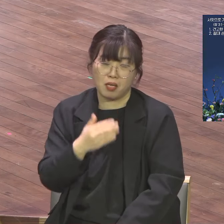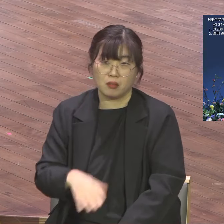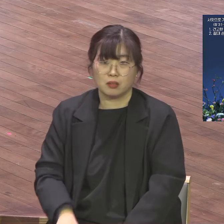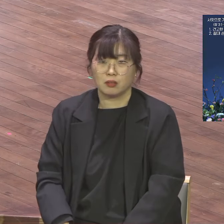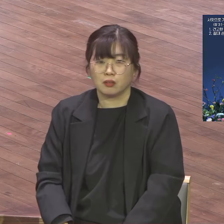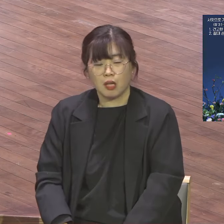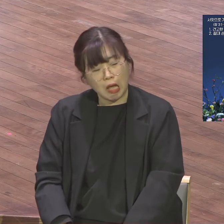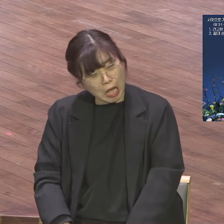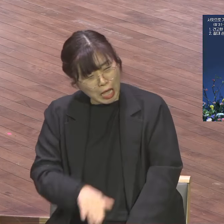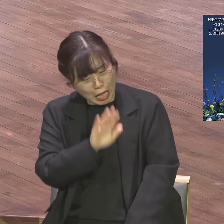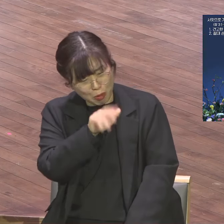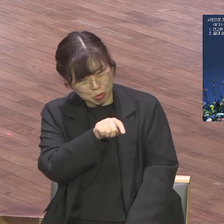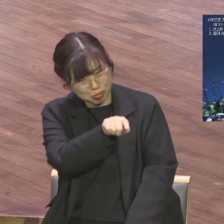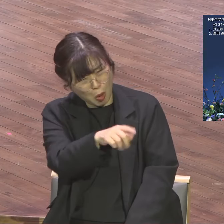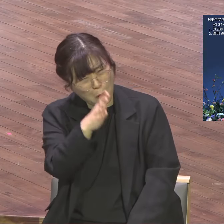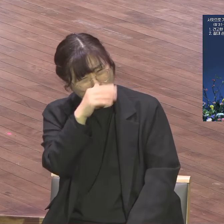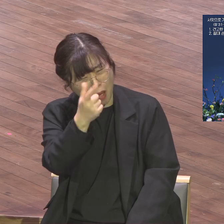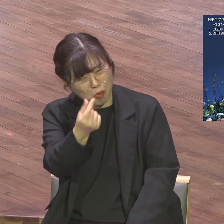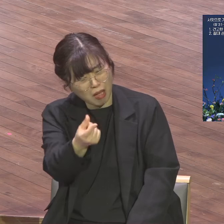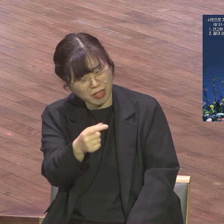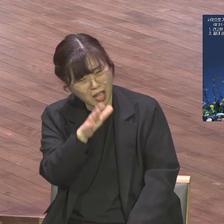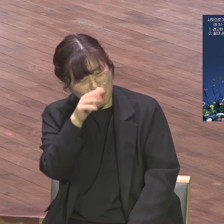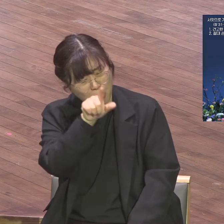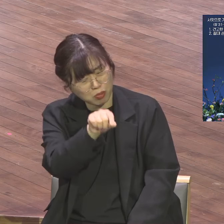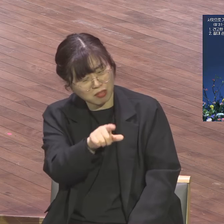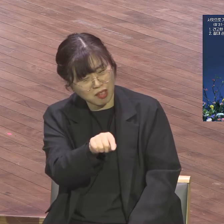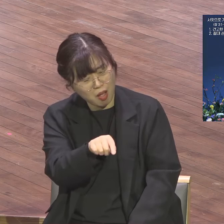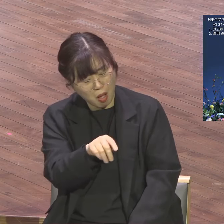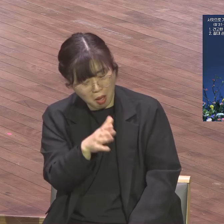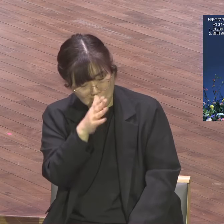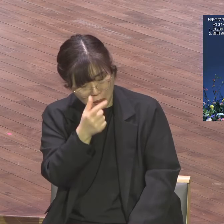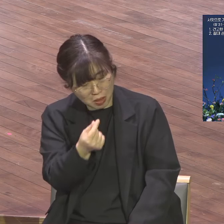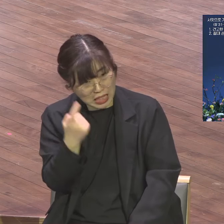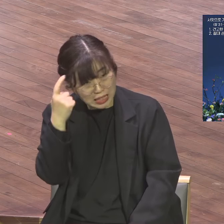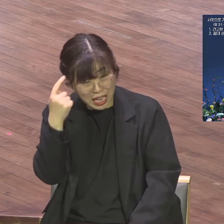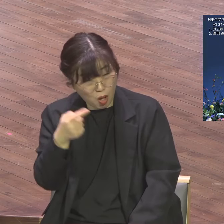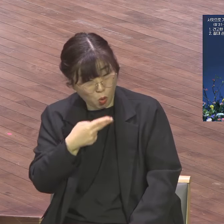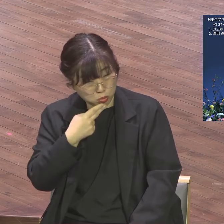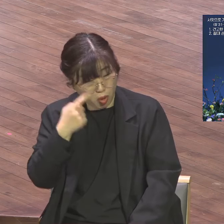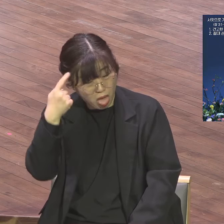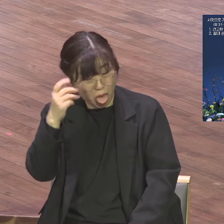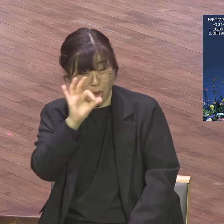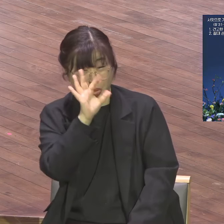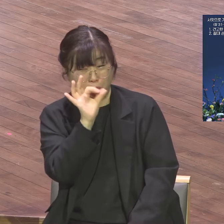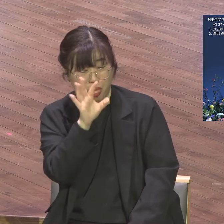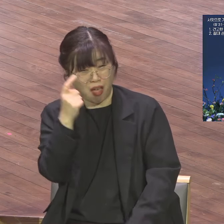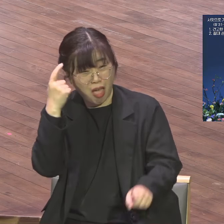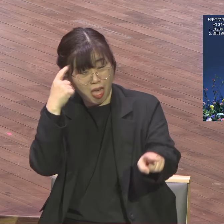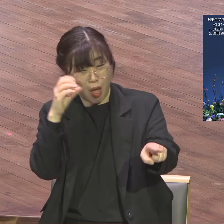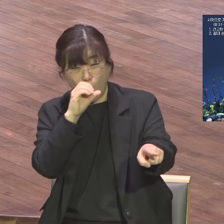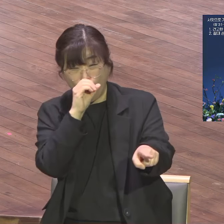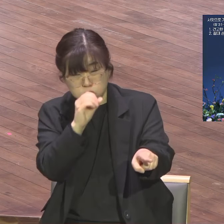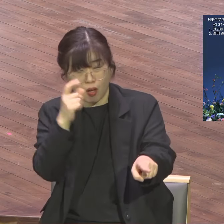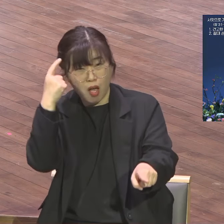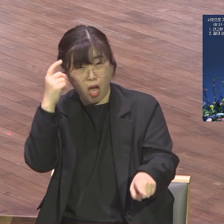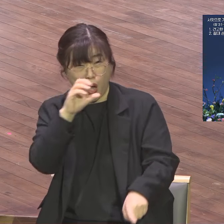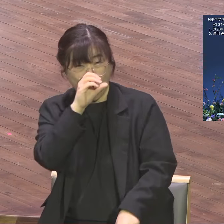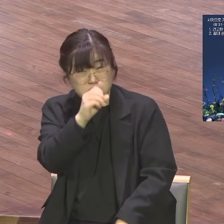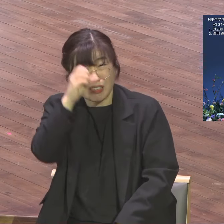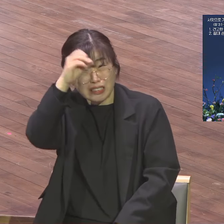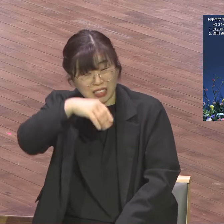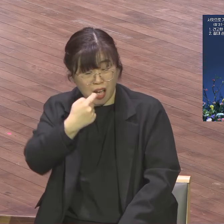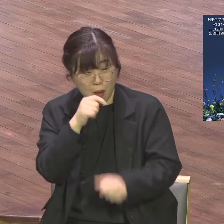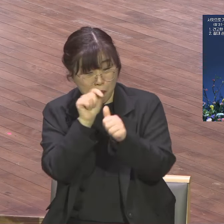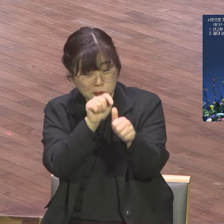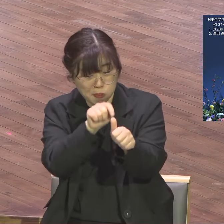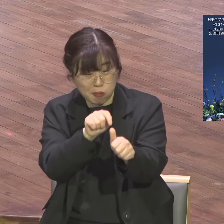바보스러울 정도로 아무 생각이 없는 사람같이 100% 순종하세요. 100% 안 하면 여러분 응답 못